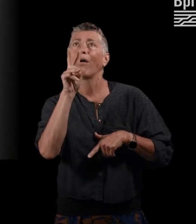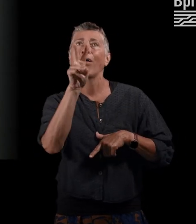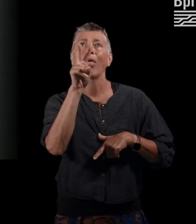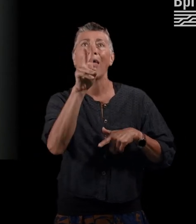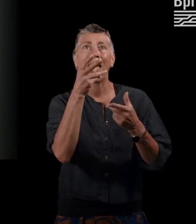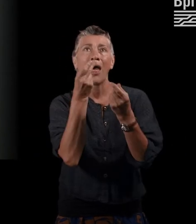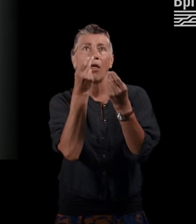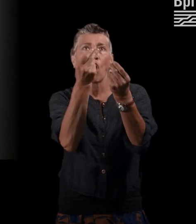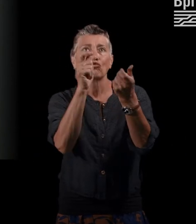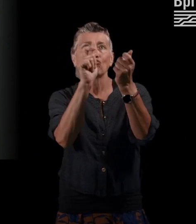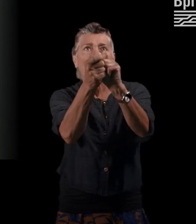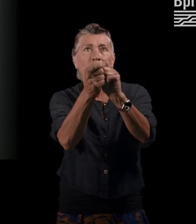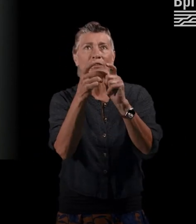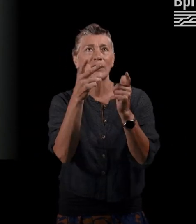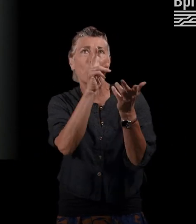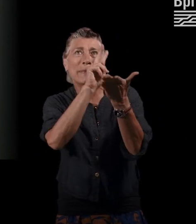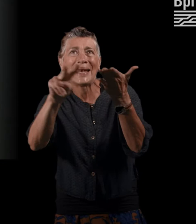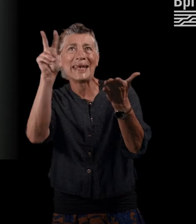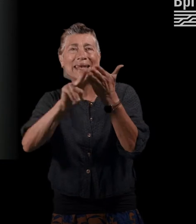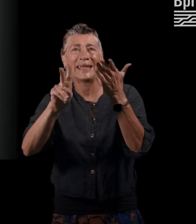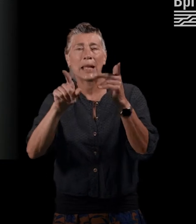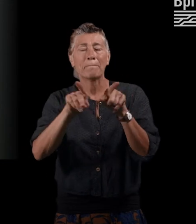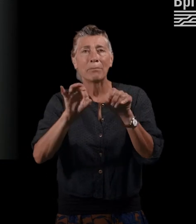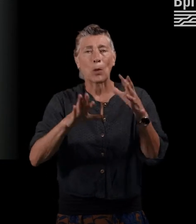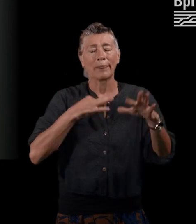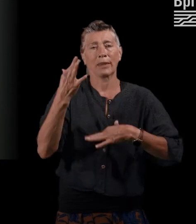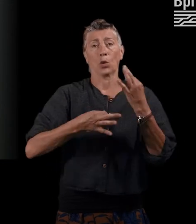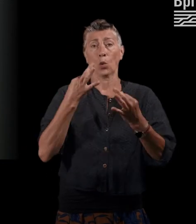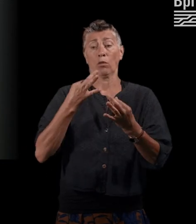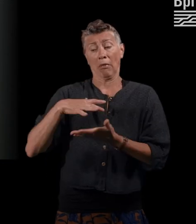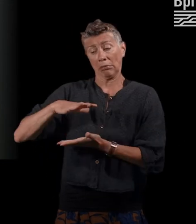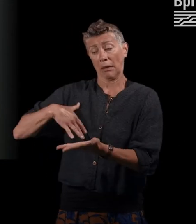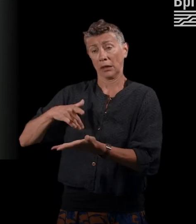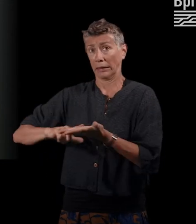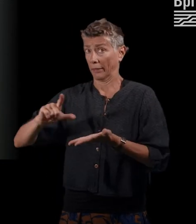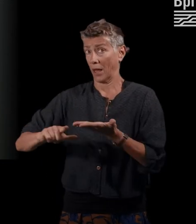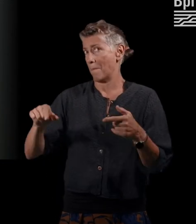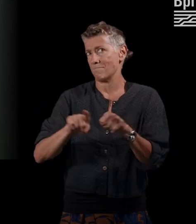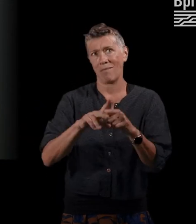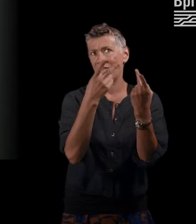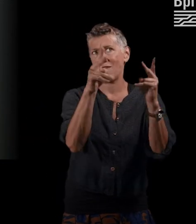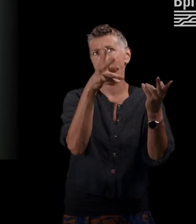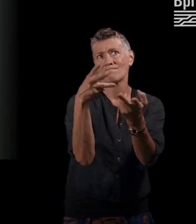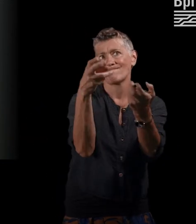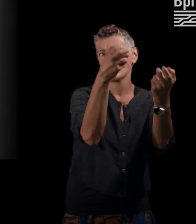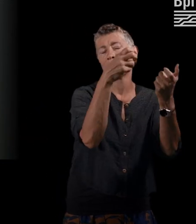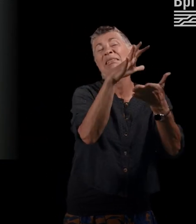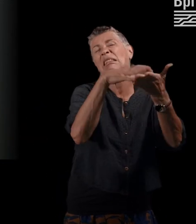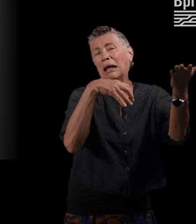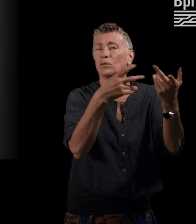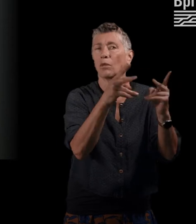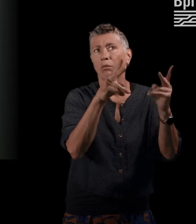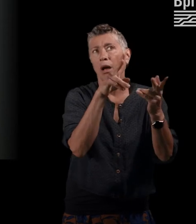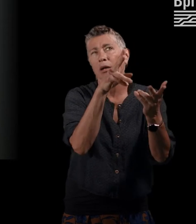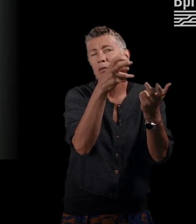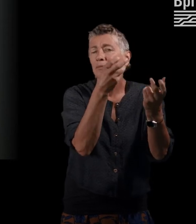on la change, on la modifie et on la lit, on la découvre en même temps. Donc, je crois que ce qui vaut pour le texte littéraire vaut aussi pour le texte urbain. Il